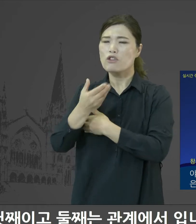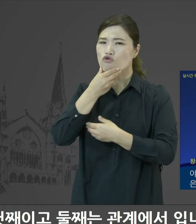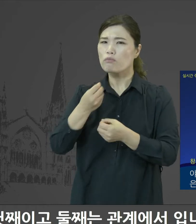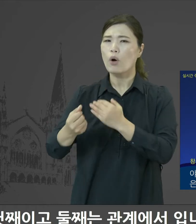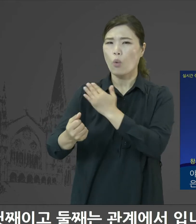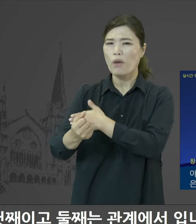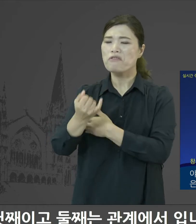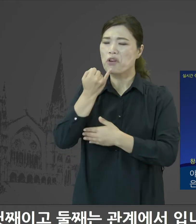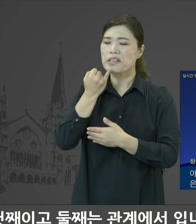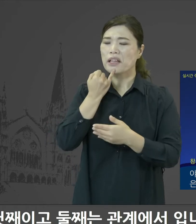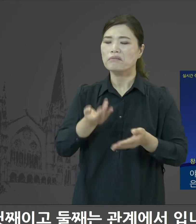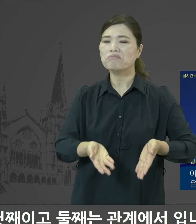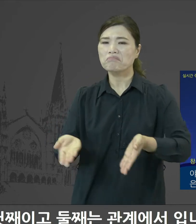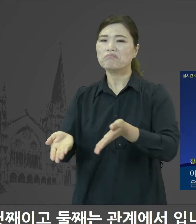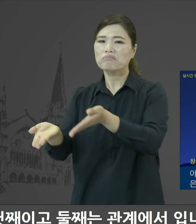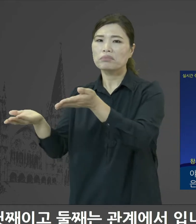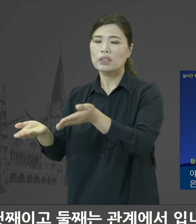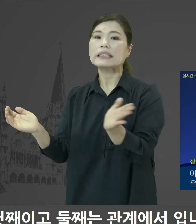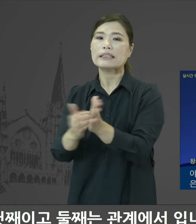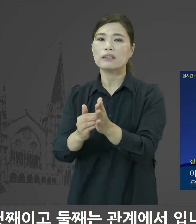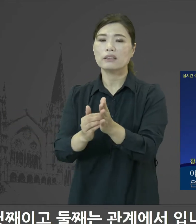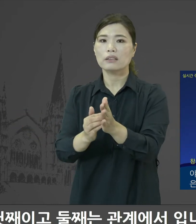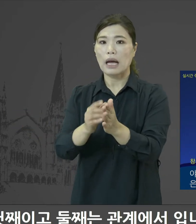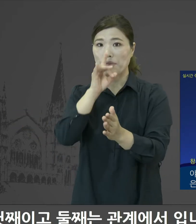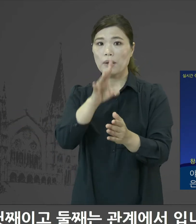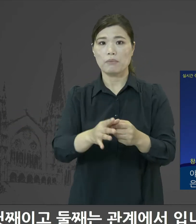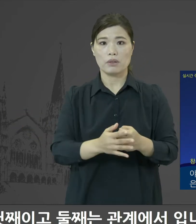그것이 됐다, 이렇게 끝나선 안 되는 겁니다.